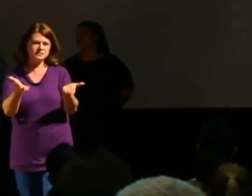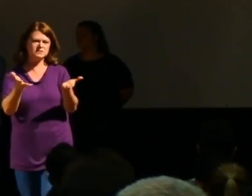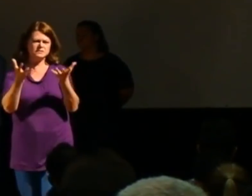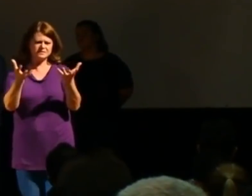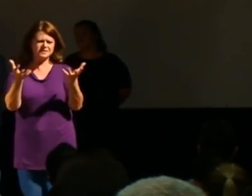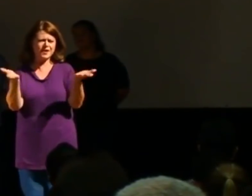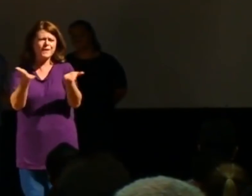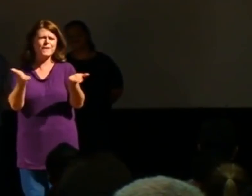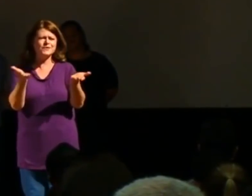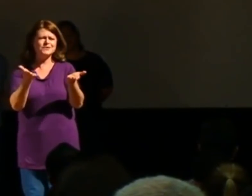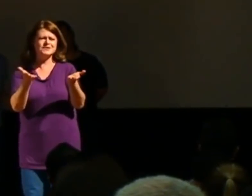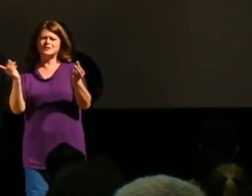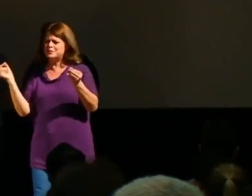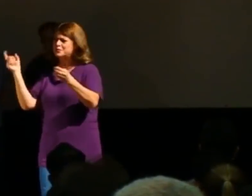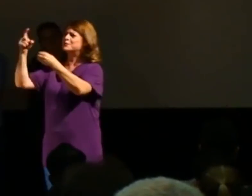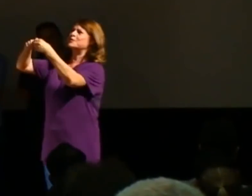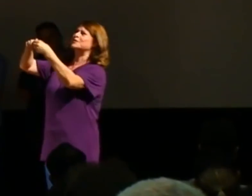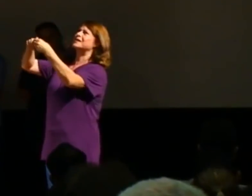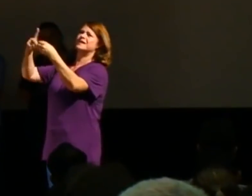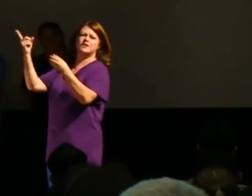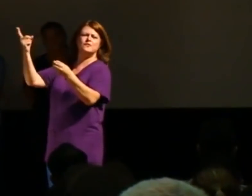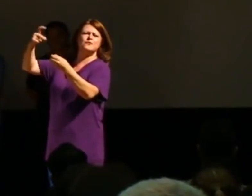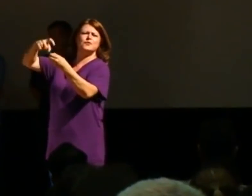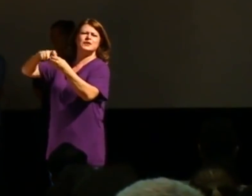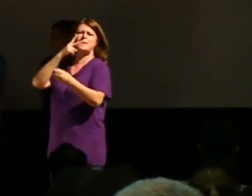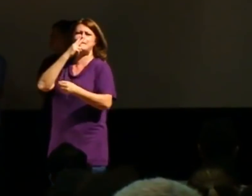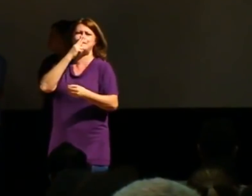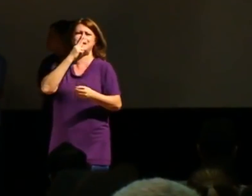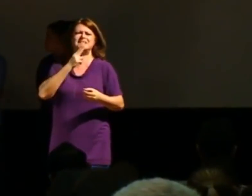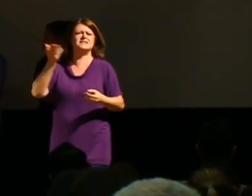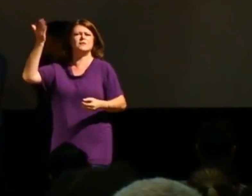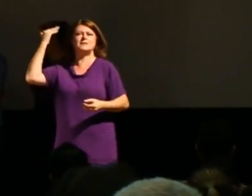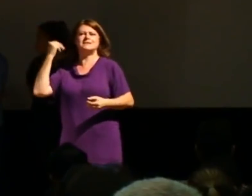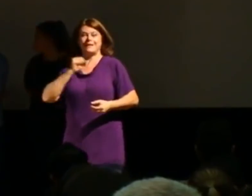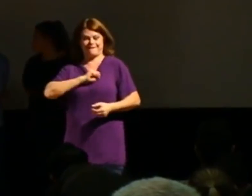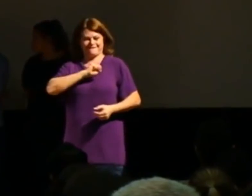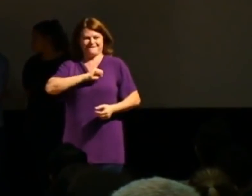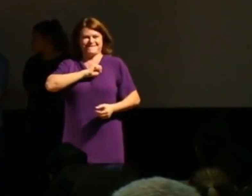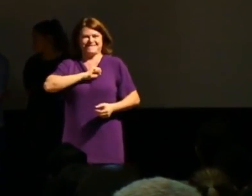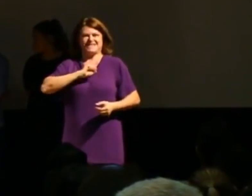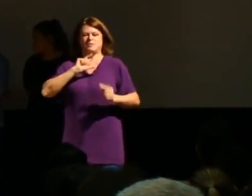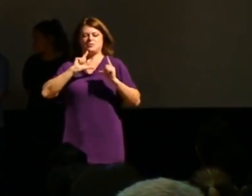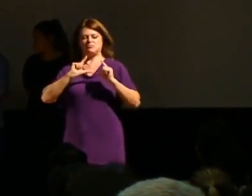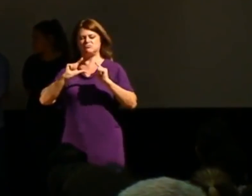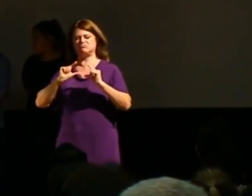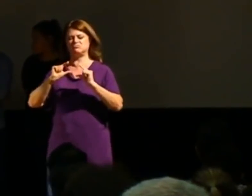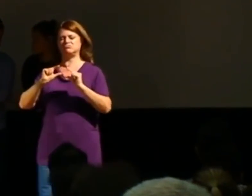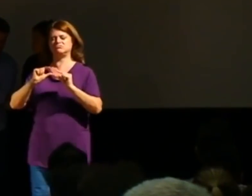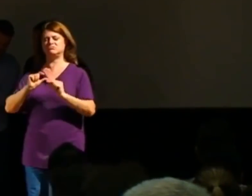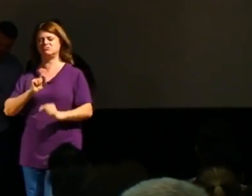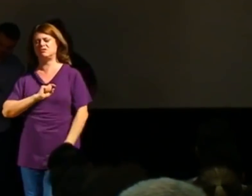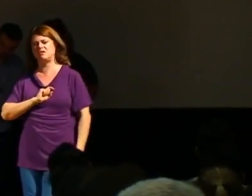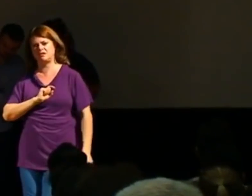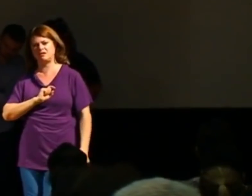renovar essa intimidade com Deus? Você quer que Deus toque na sua ferida e traga